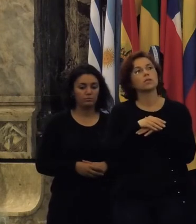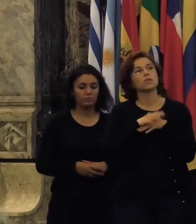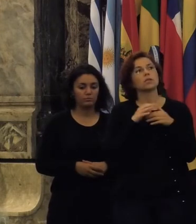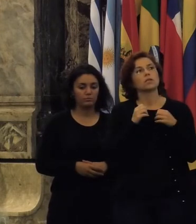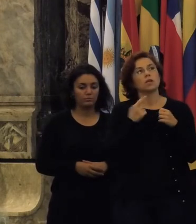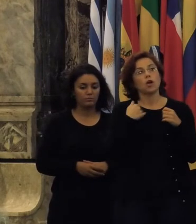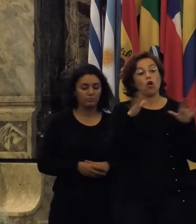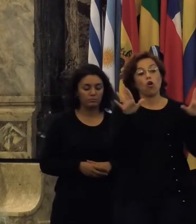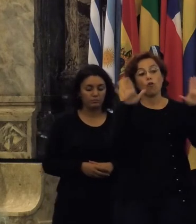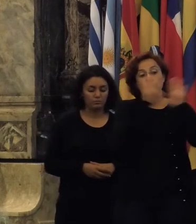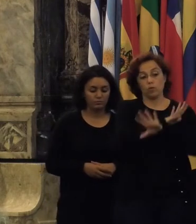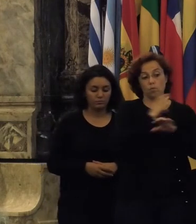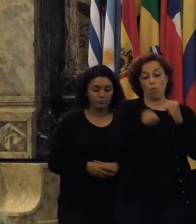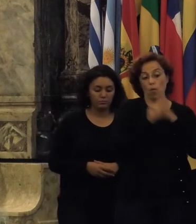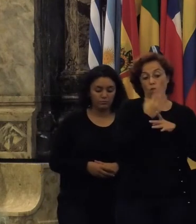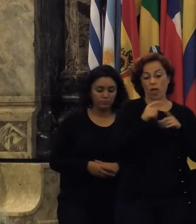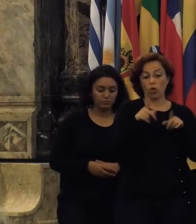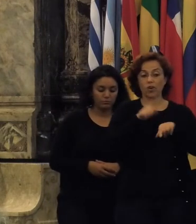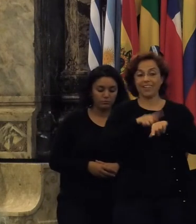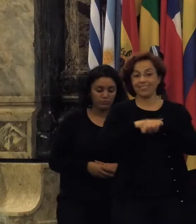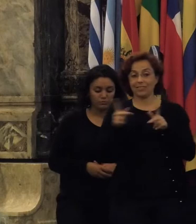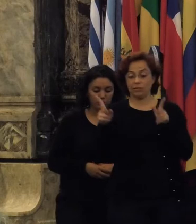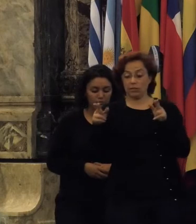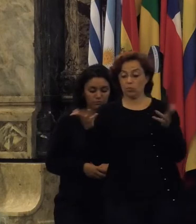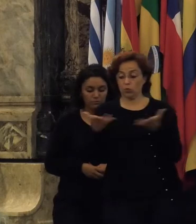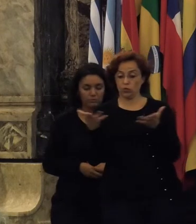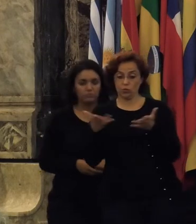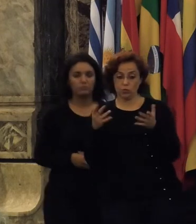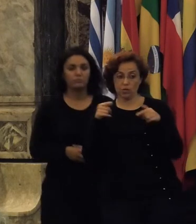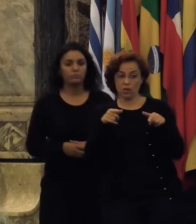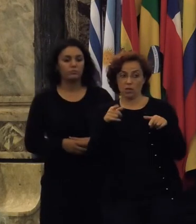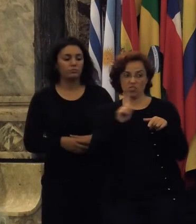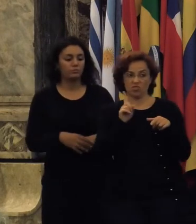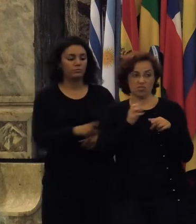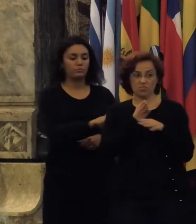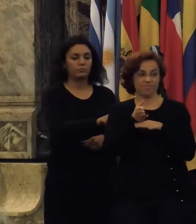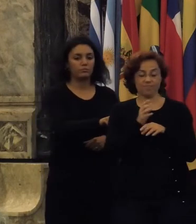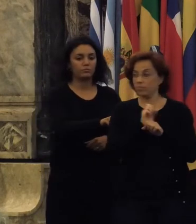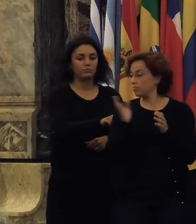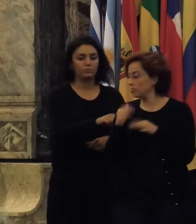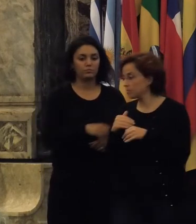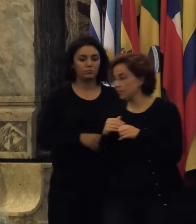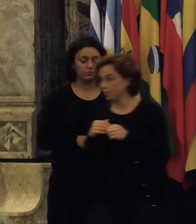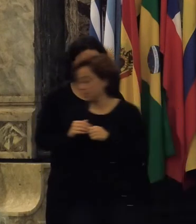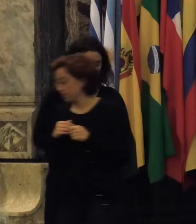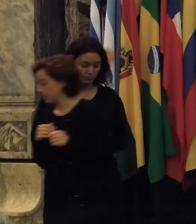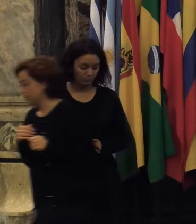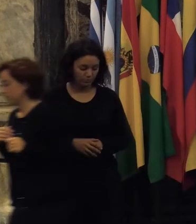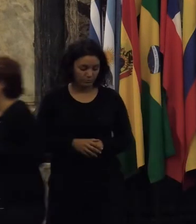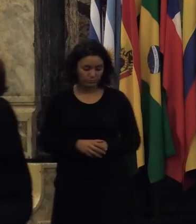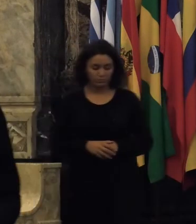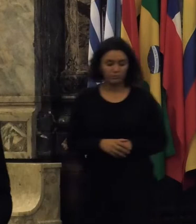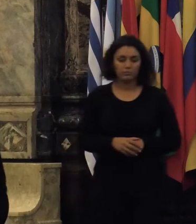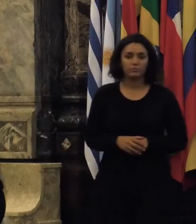confundido la moda con la actualidad, este recurso no sería viable. Sin embargo, viene